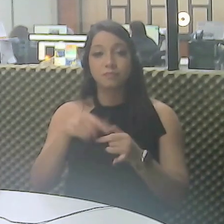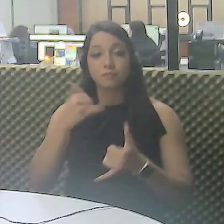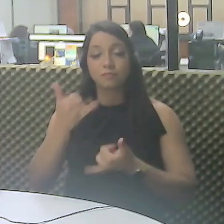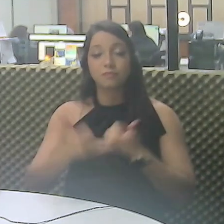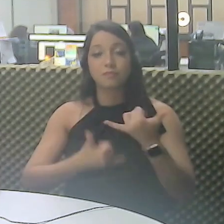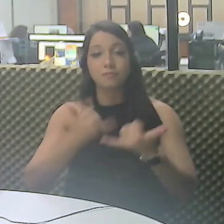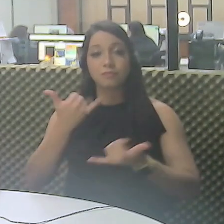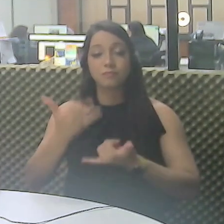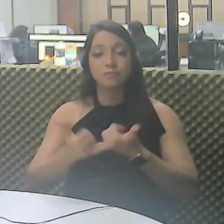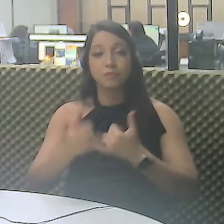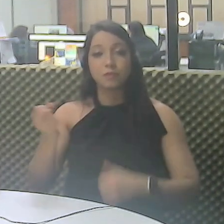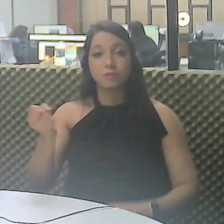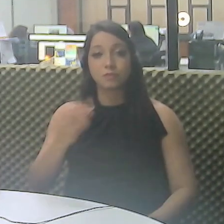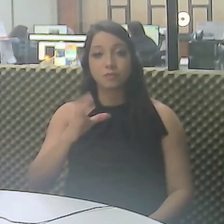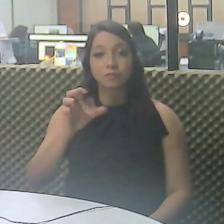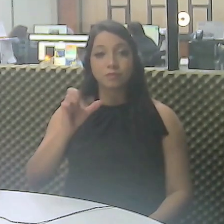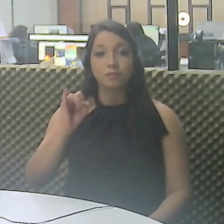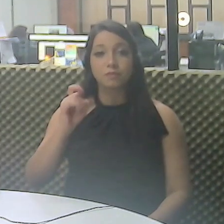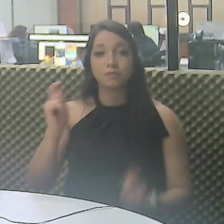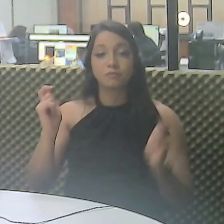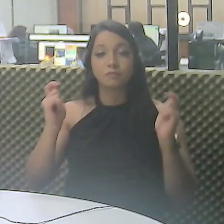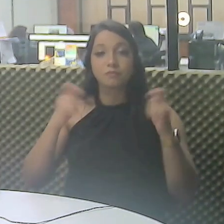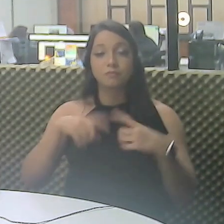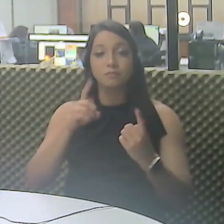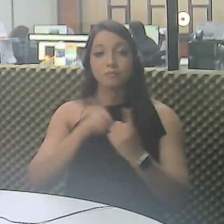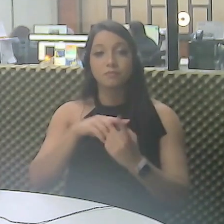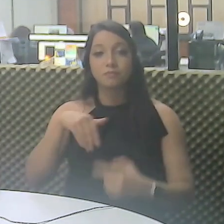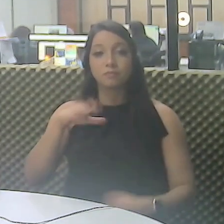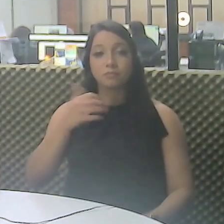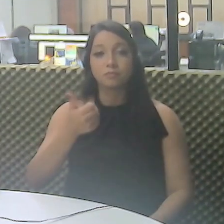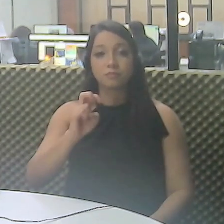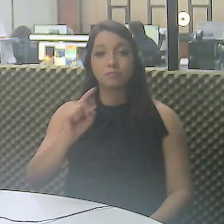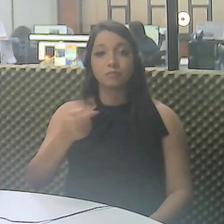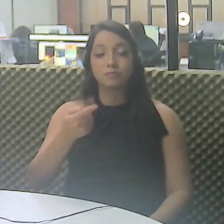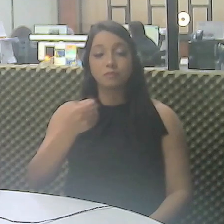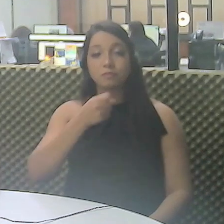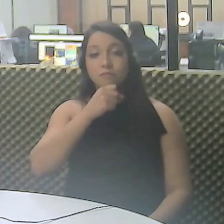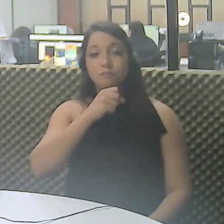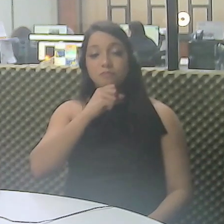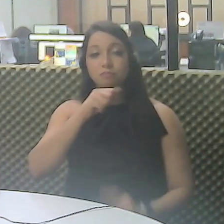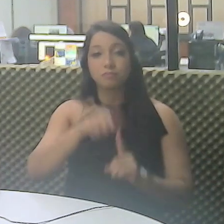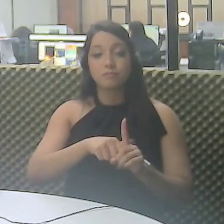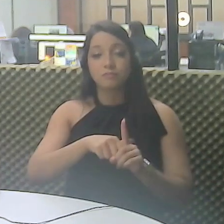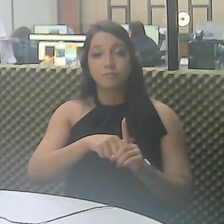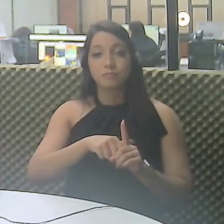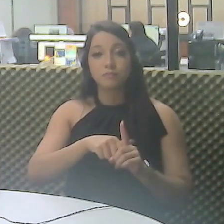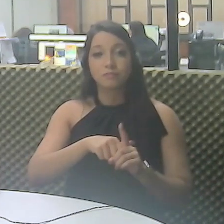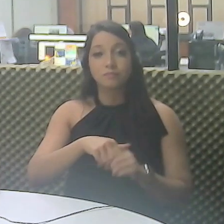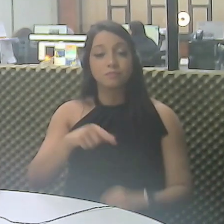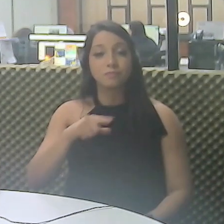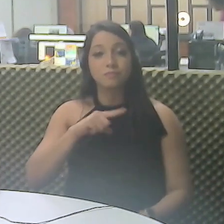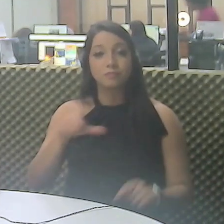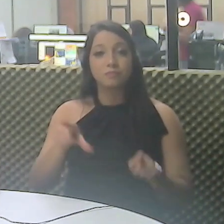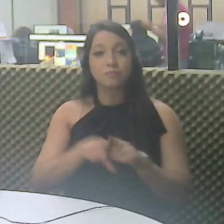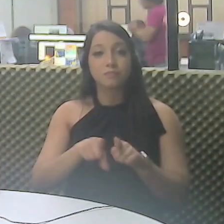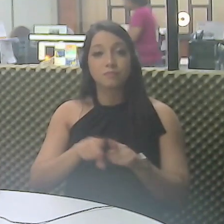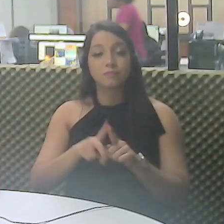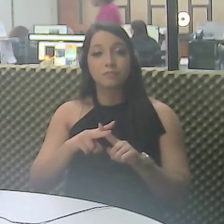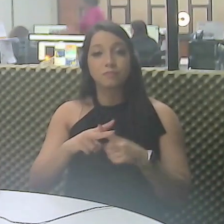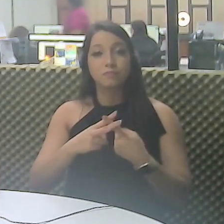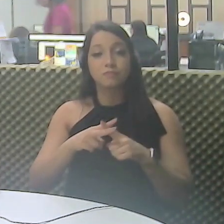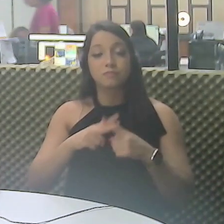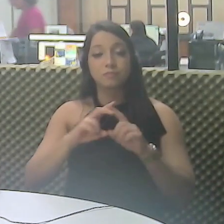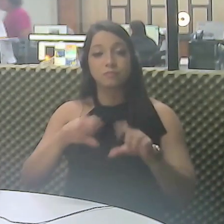recreação. O novo CEAI terá capacidade para atender mais de 15 mil idosos por mês. Destacamos também a reforma